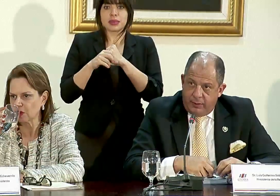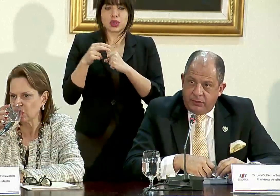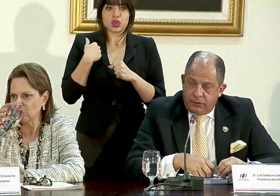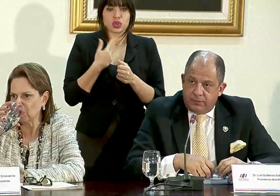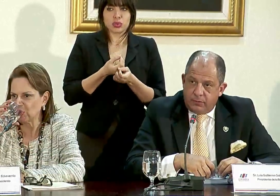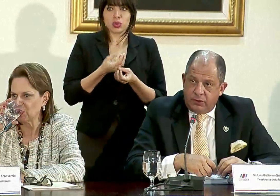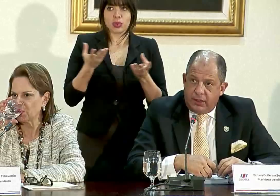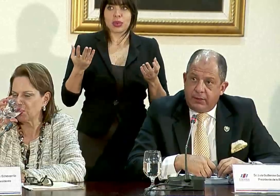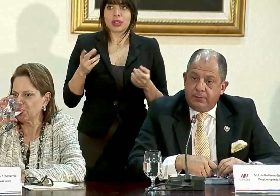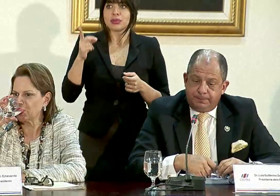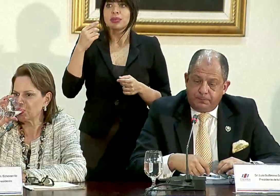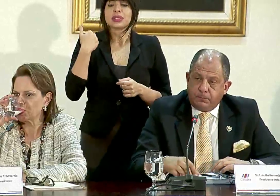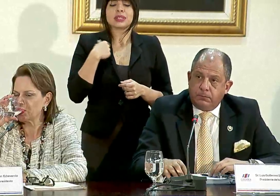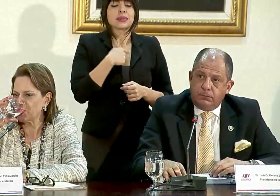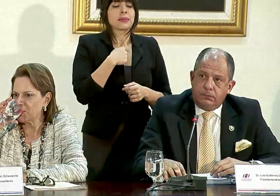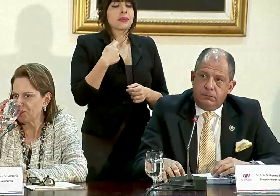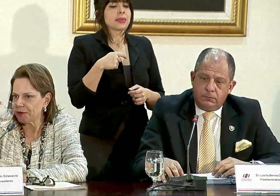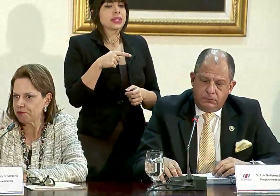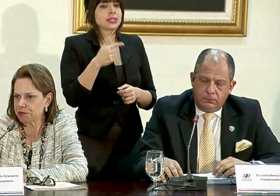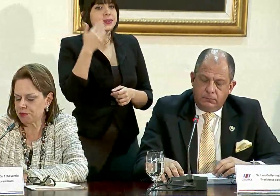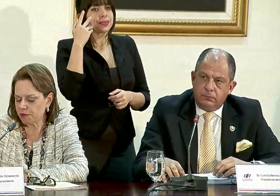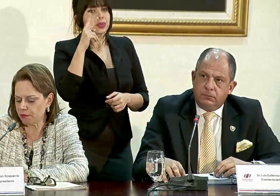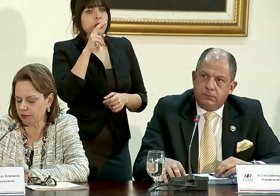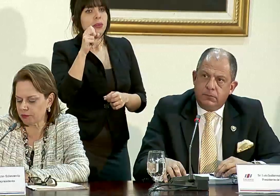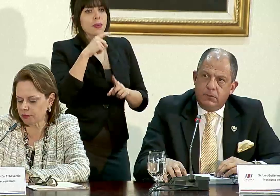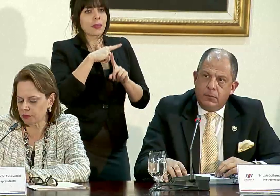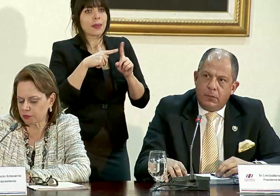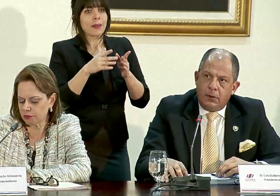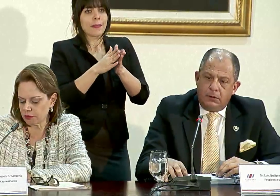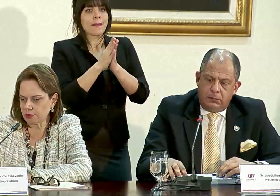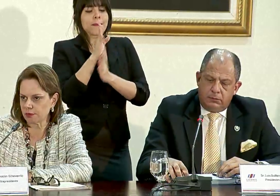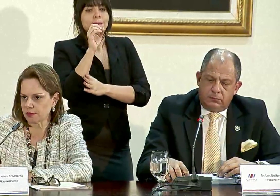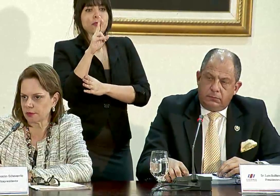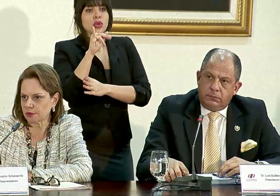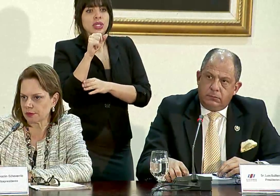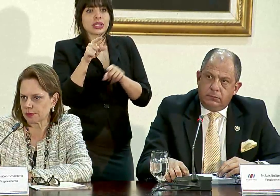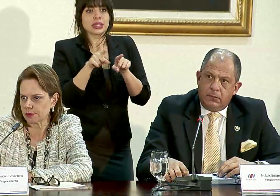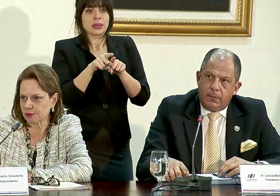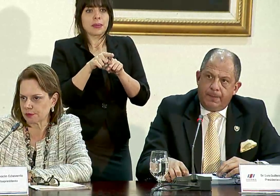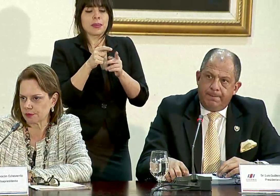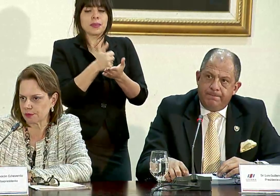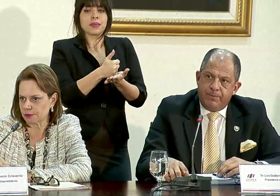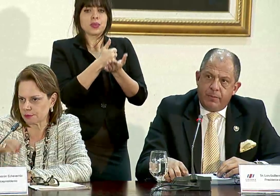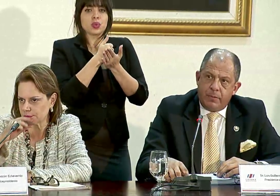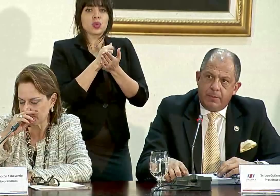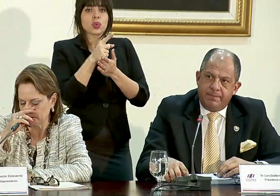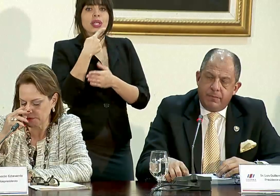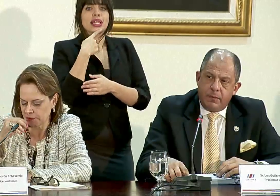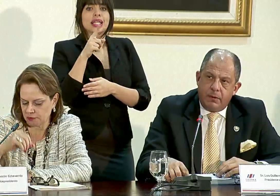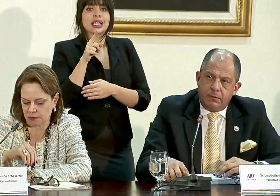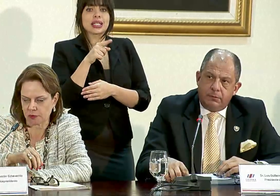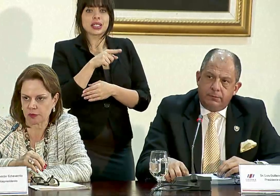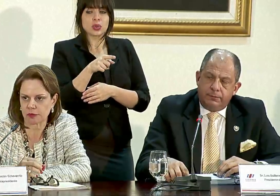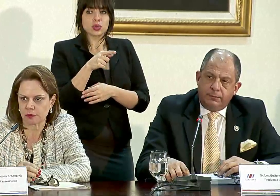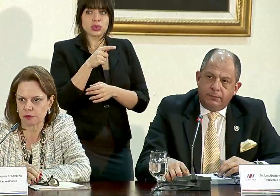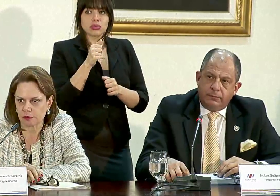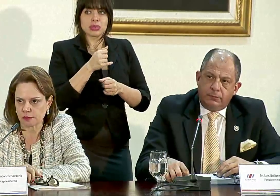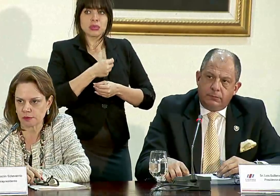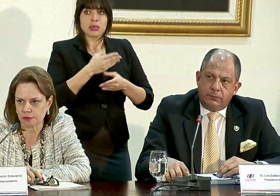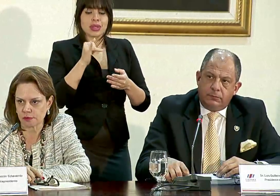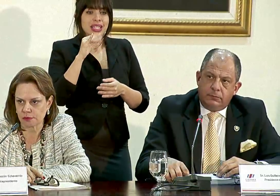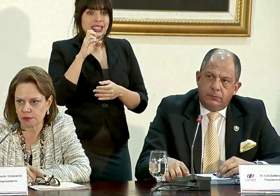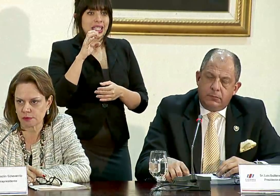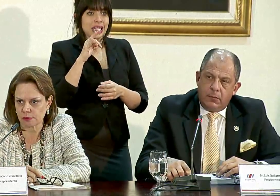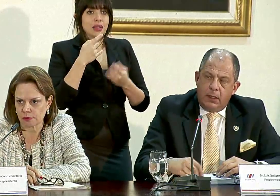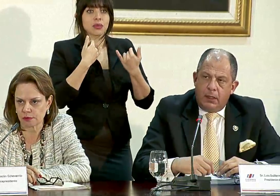nosotros promovemos señor presidente es que hace dos meses y medio le pedimos a don Boris también que nos ayudara con una directriz que usted había emanado con el ICT